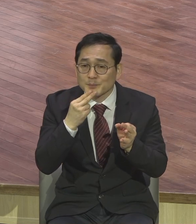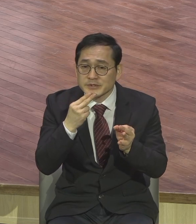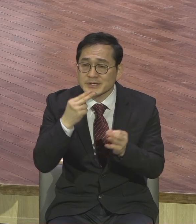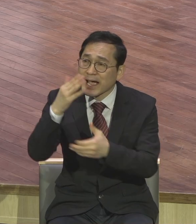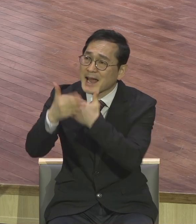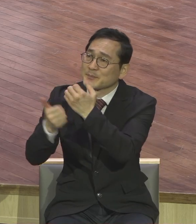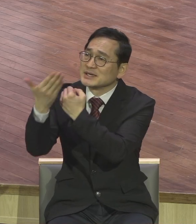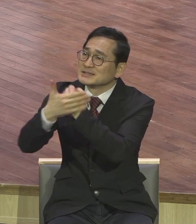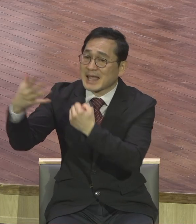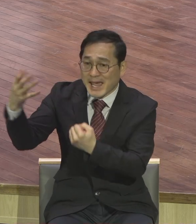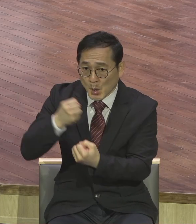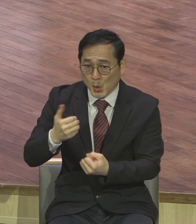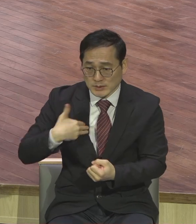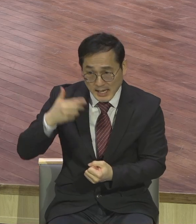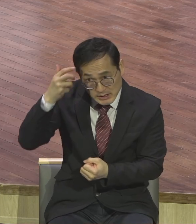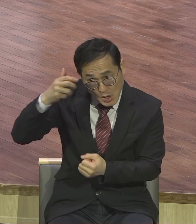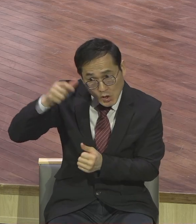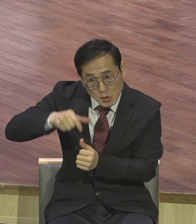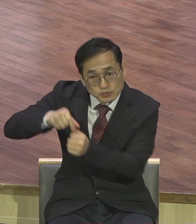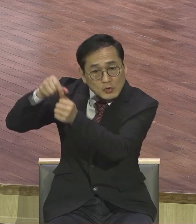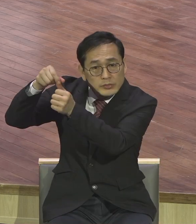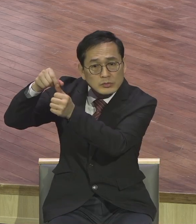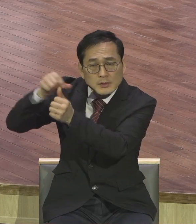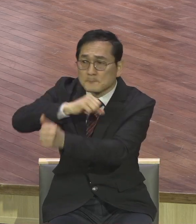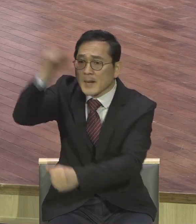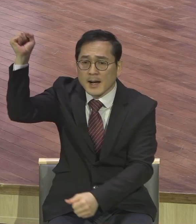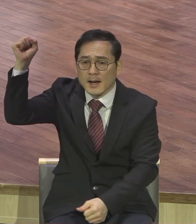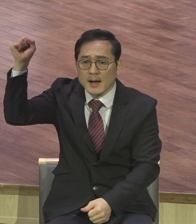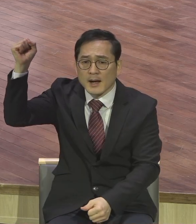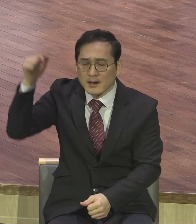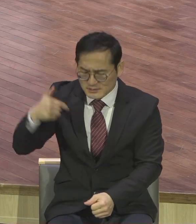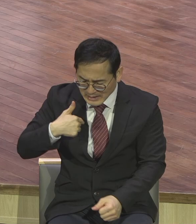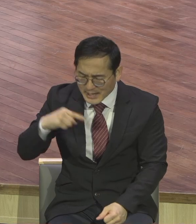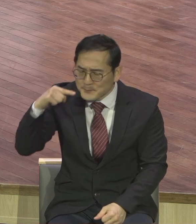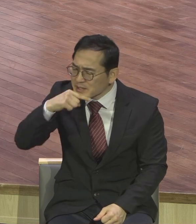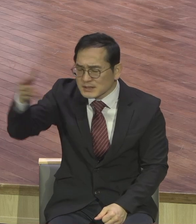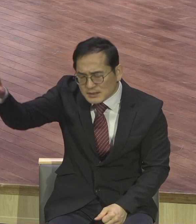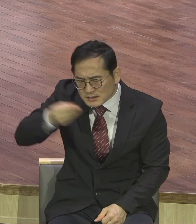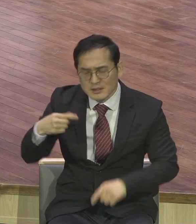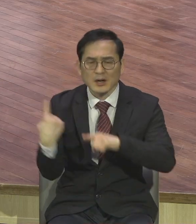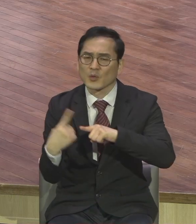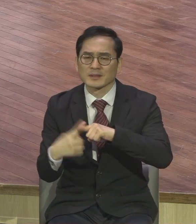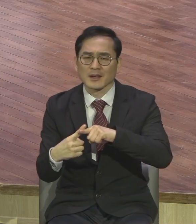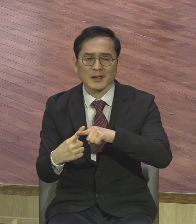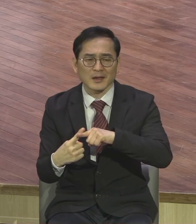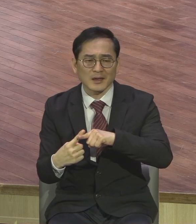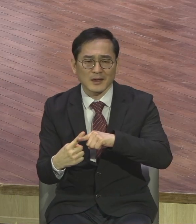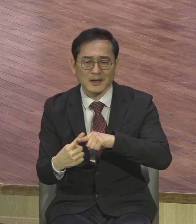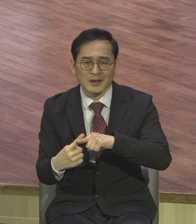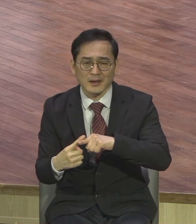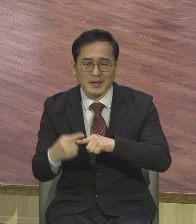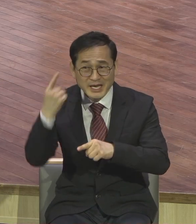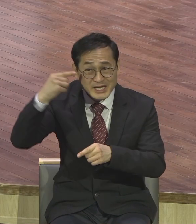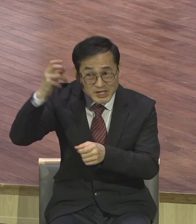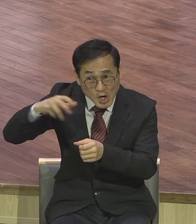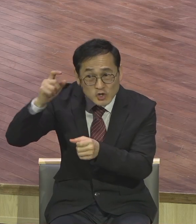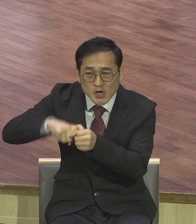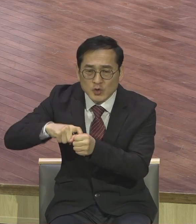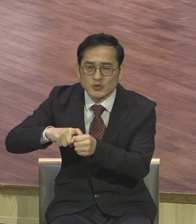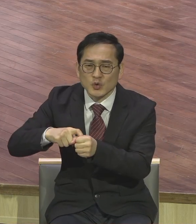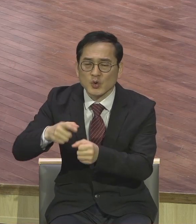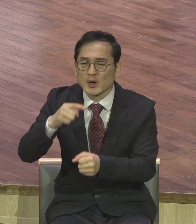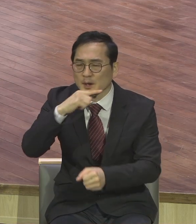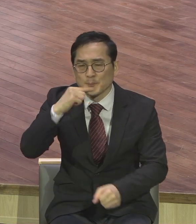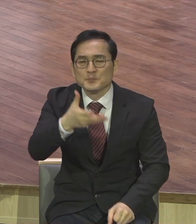하나님의 은혜로 영생의 축복을 받았기 때문에 이것을 영적 빚진 것이라고 생각을